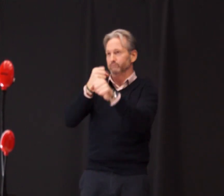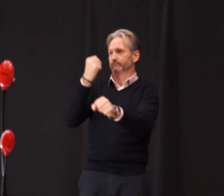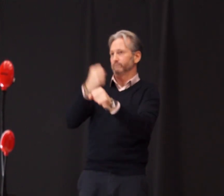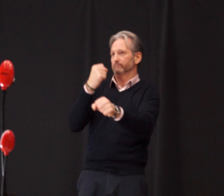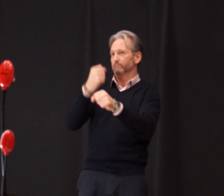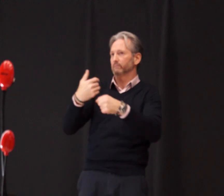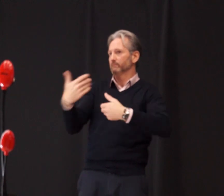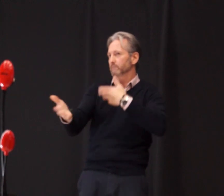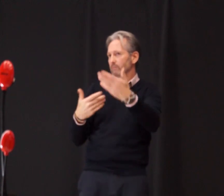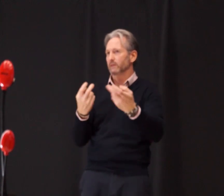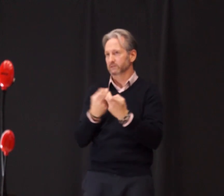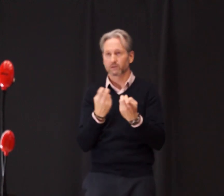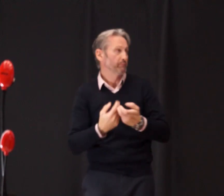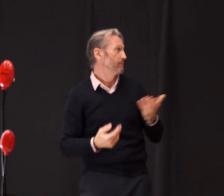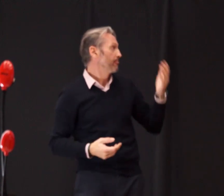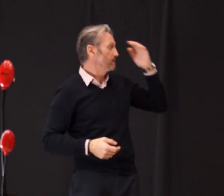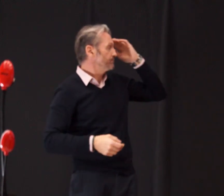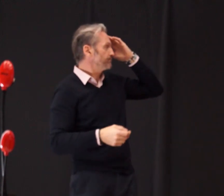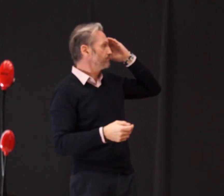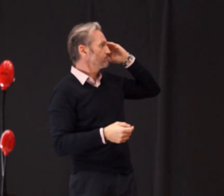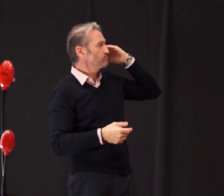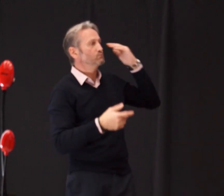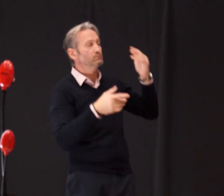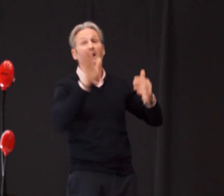eu tel élément, puis tel autre.